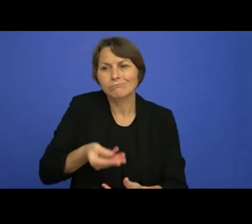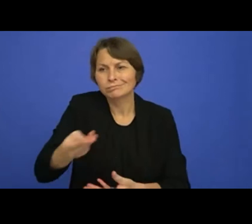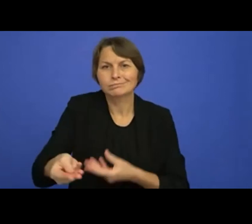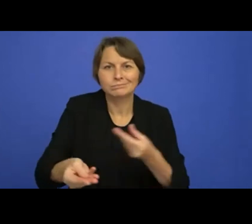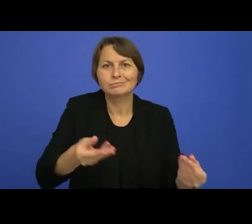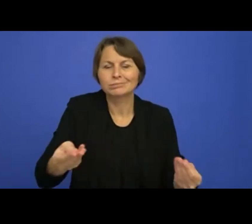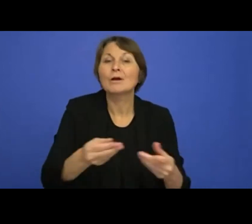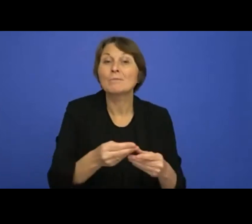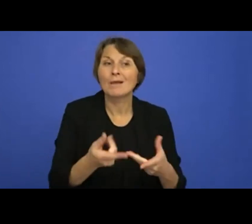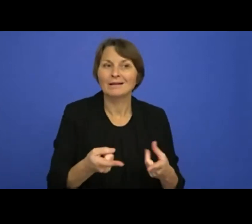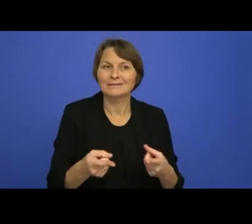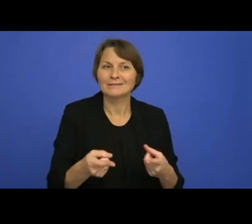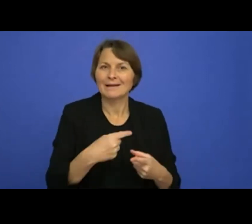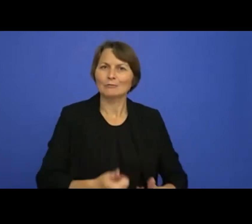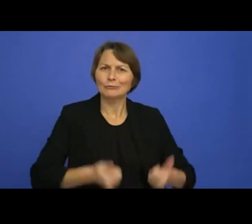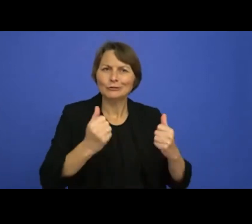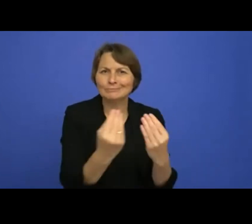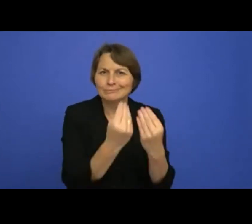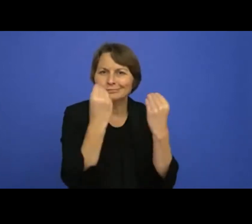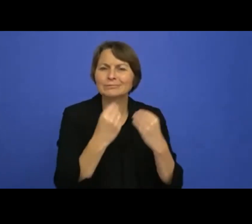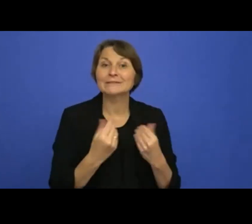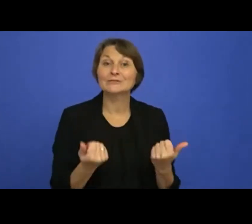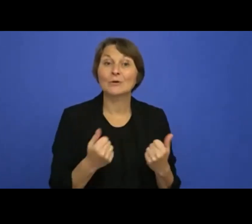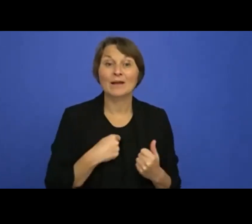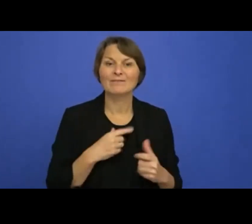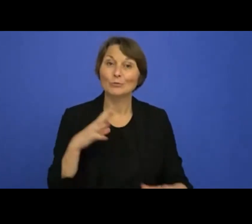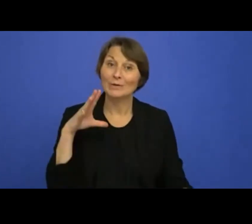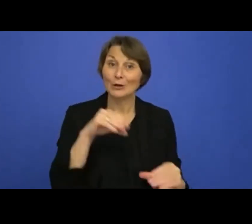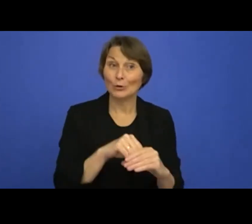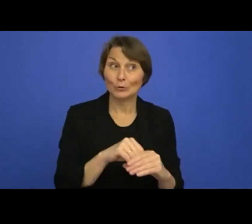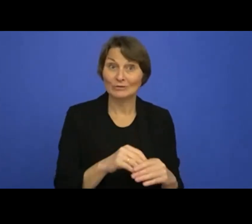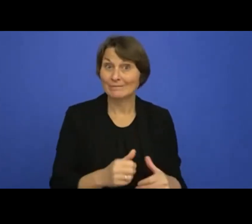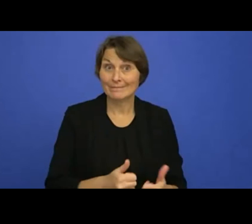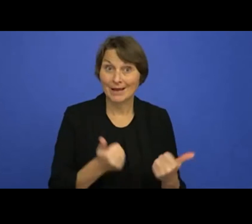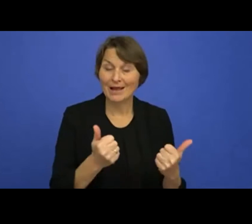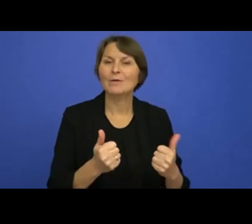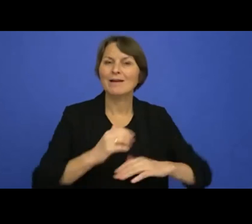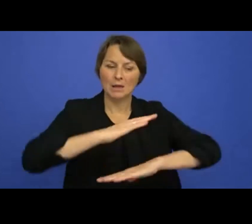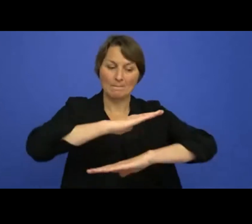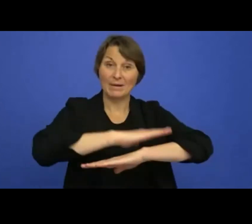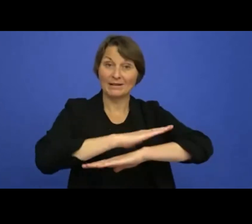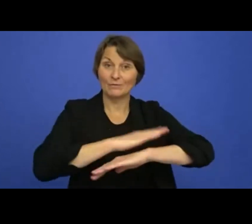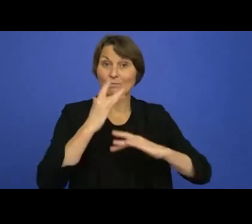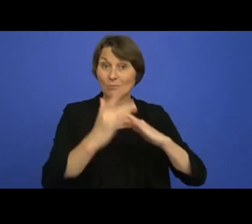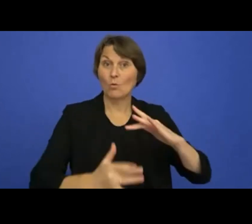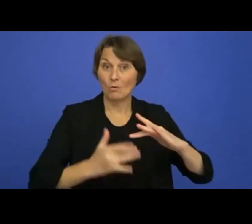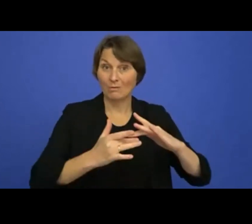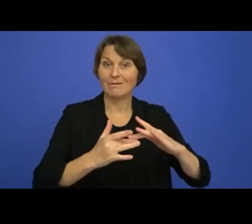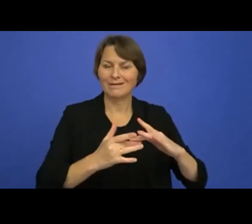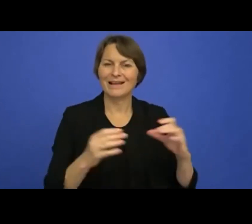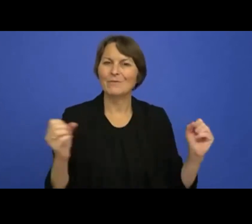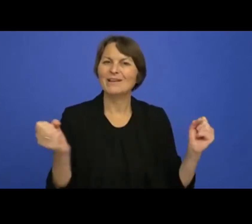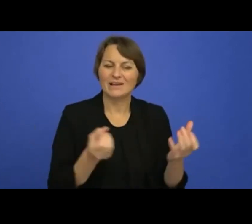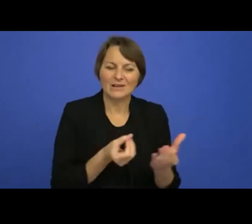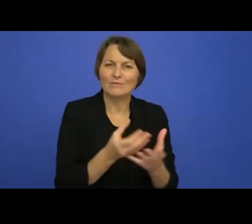initiale et continue sur les plateformes numériques et les pratiques inclusives dans des structures pédagogiques pour les enfants, tout cela est en train d'être